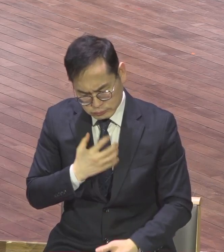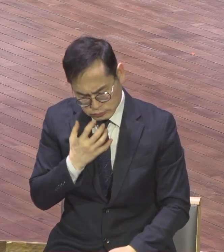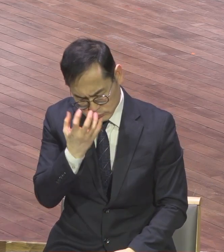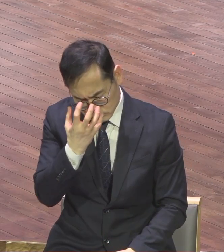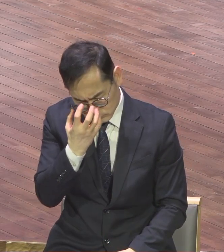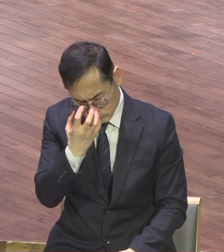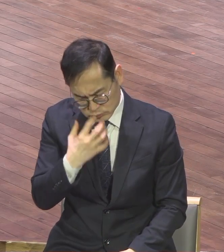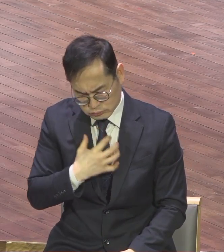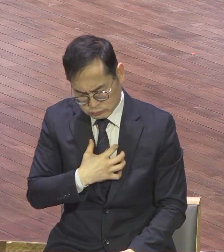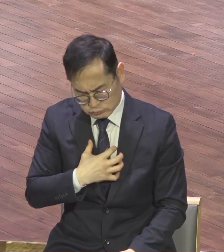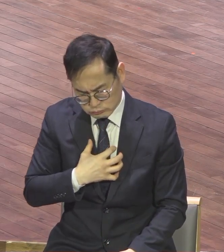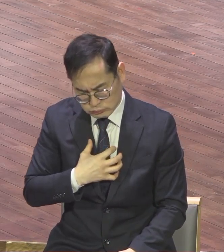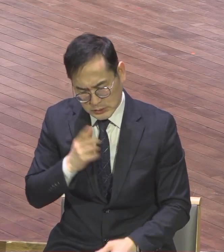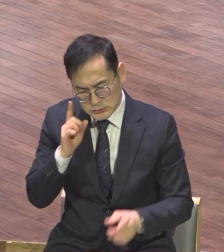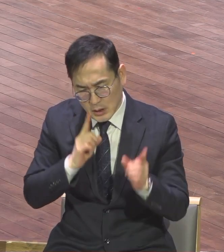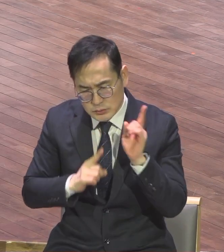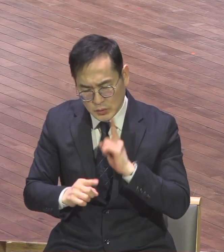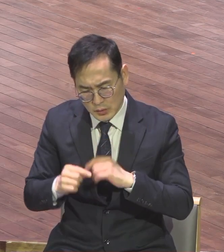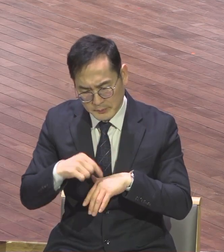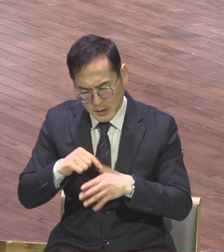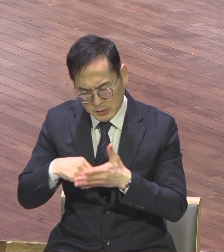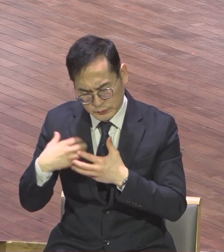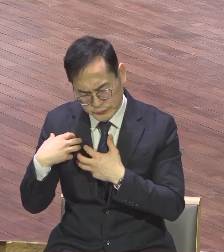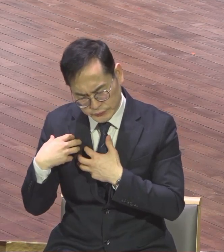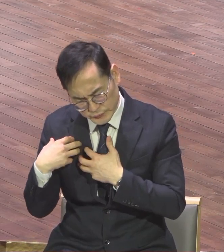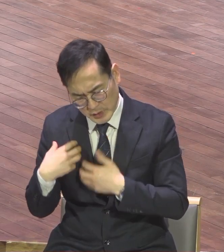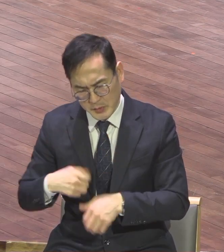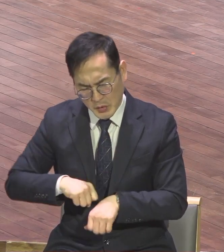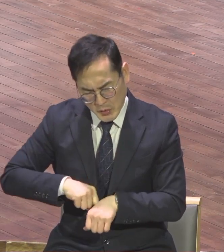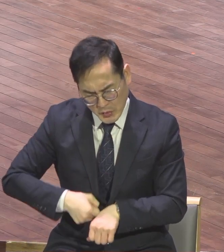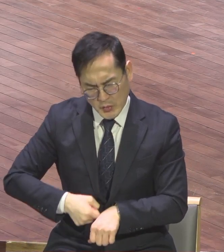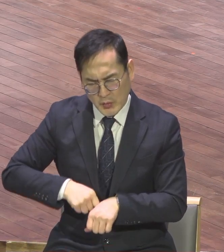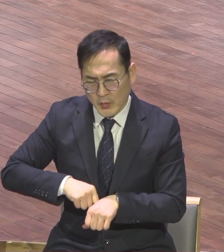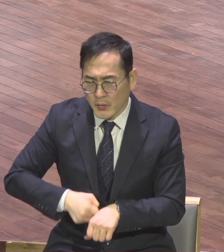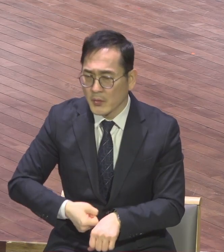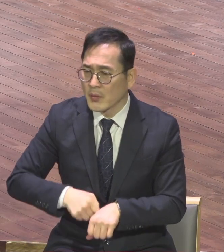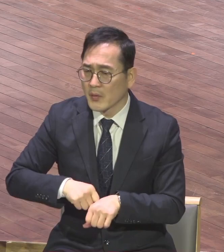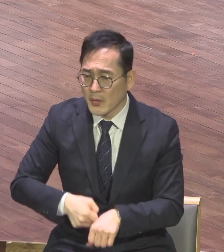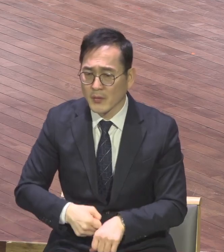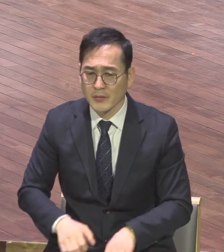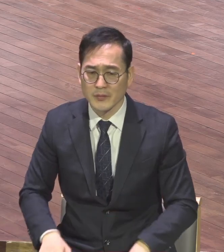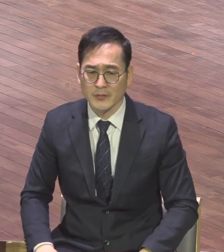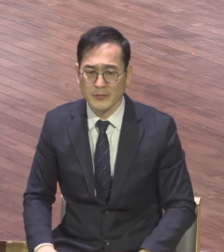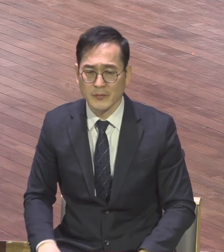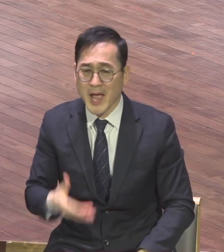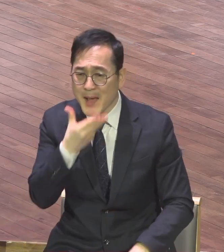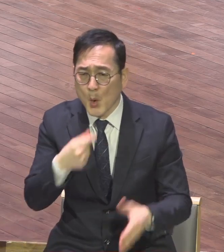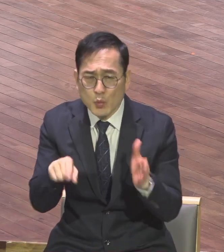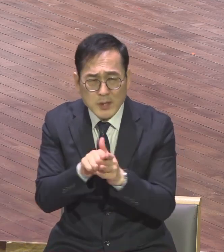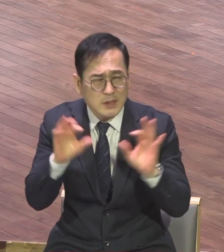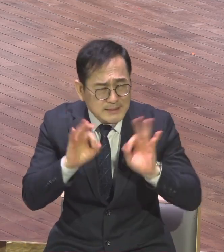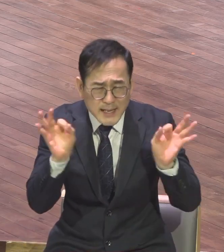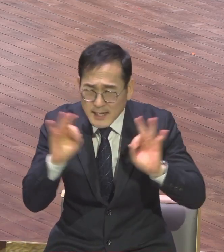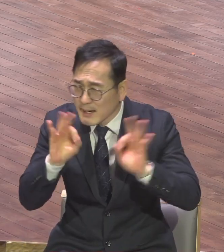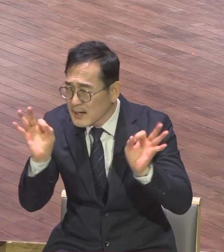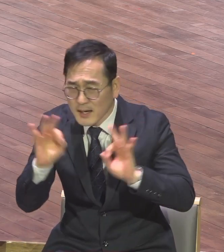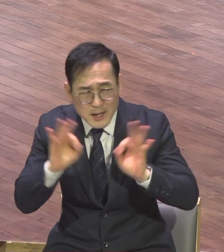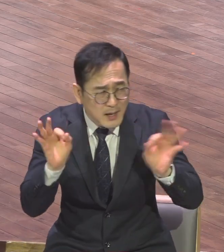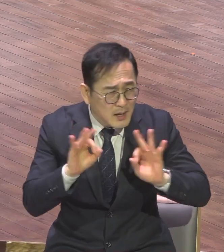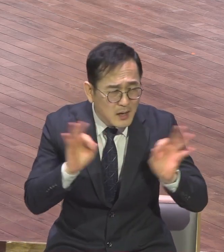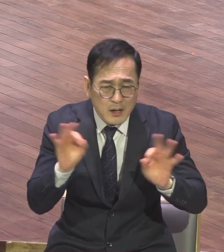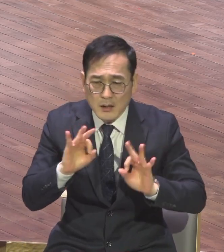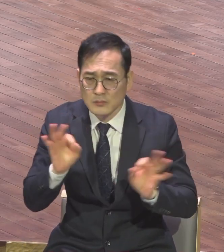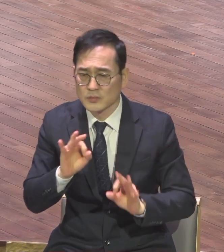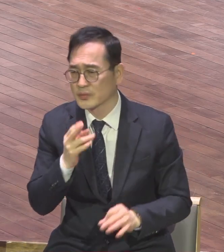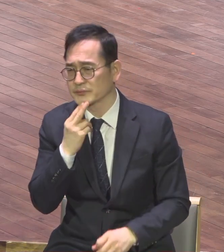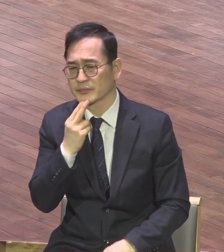마음이 무거워지고 힘들어지고 웃기 위해서 웃음 클리닉까지 다녀야 하는, 애를 써야 하는, 노력해야 하는 이상한 삶을 살고